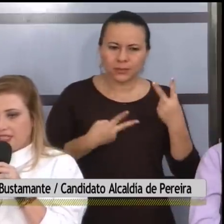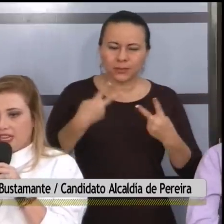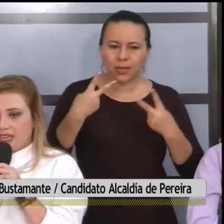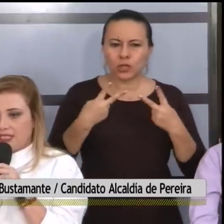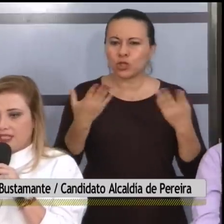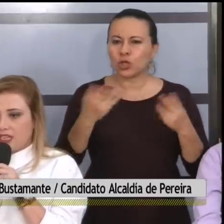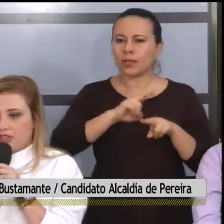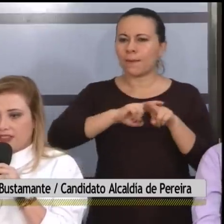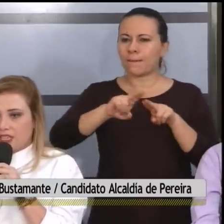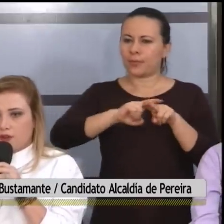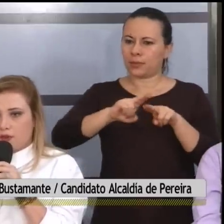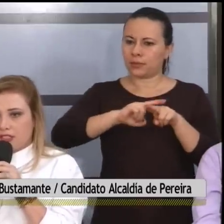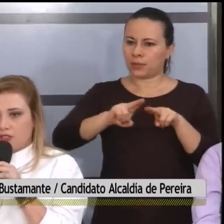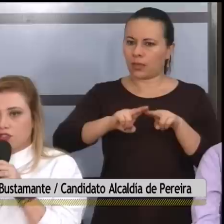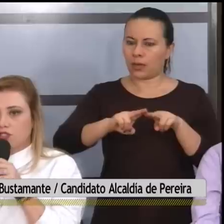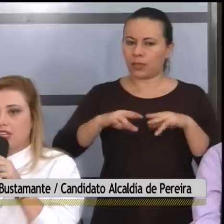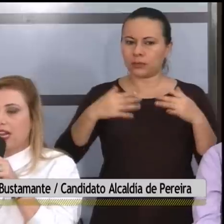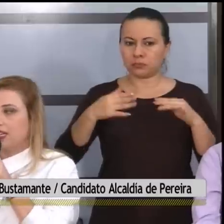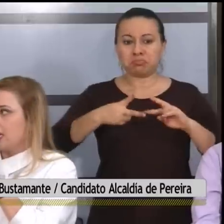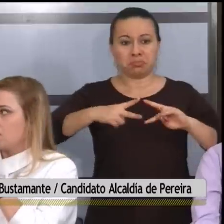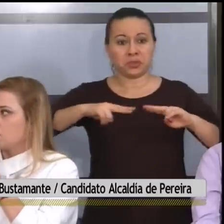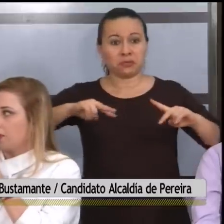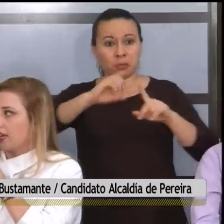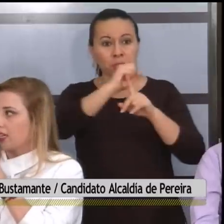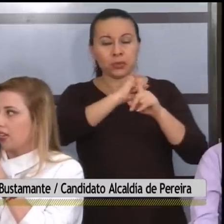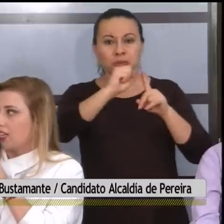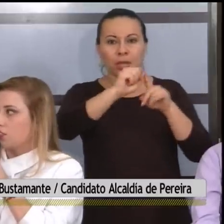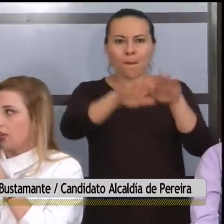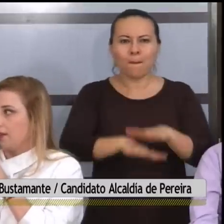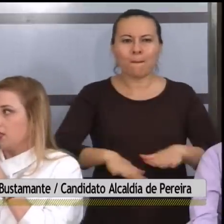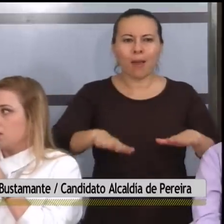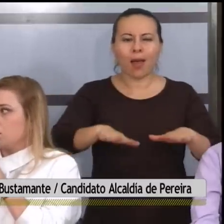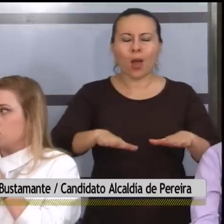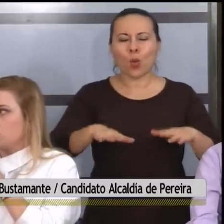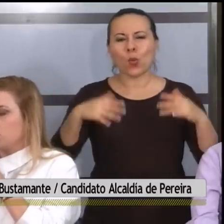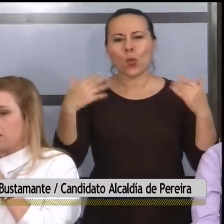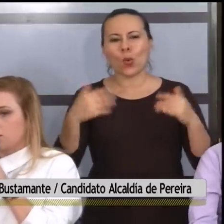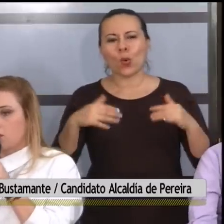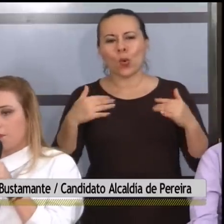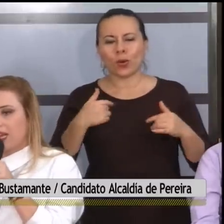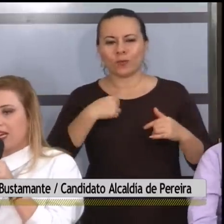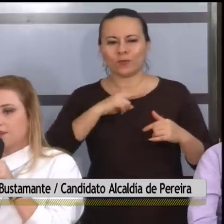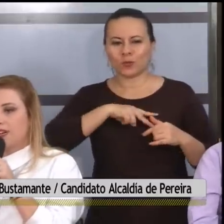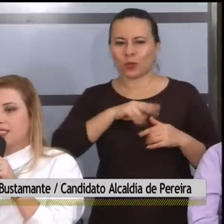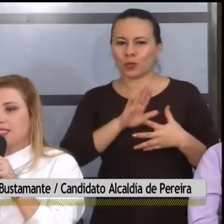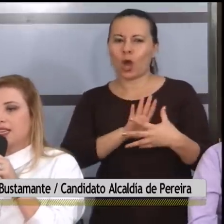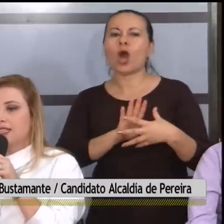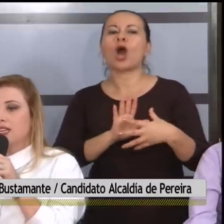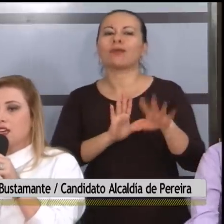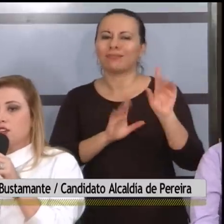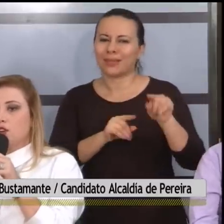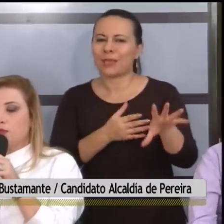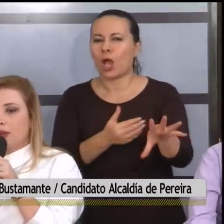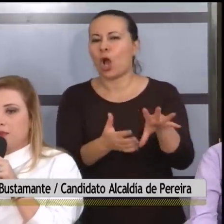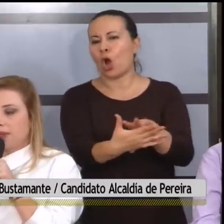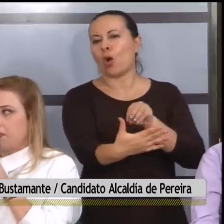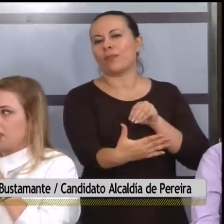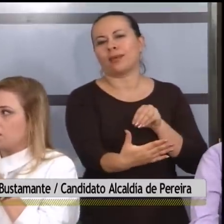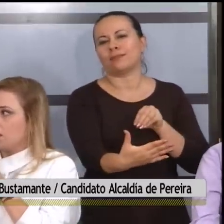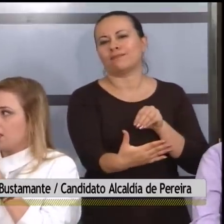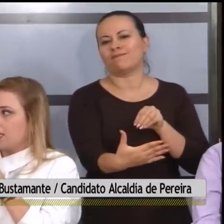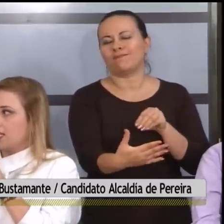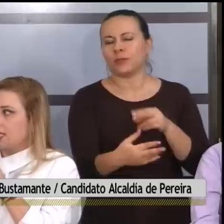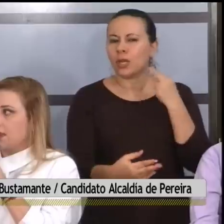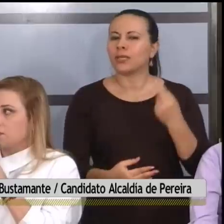de Manizales y tiene una transformación social en los parques de la ciudad. Nosotros debemos copiar las buenas ideas y hoy vuelvo y